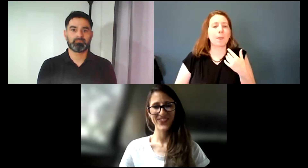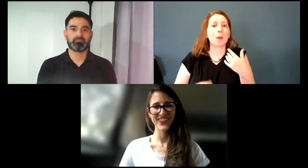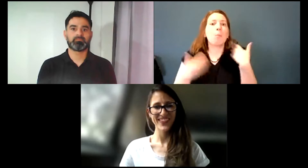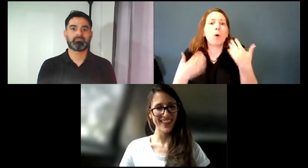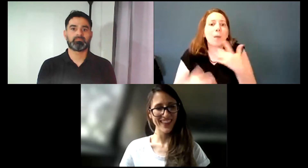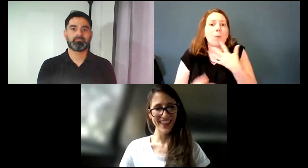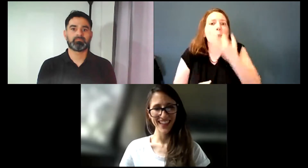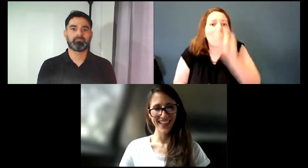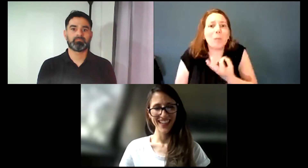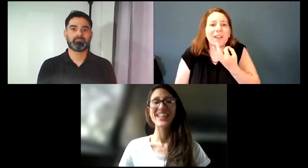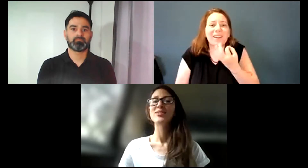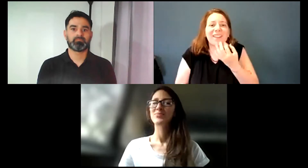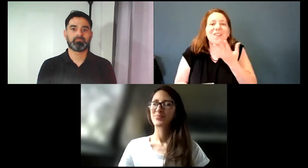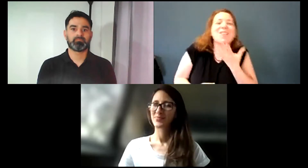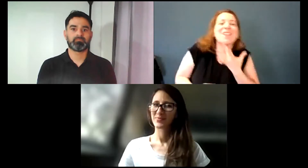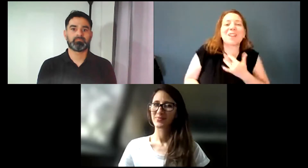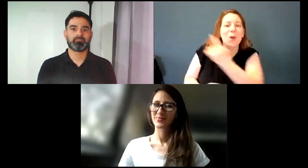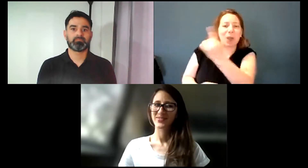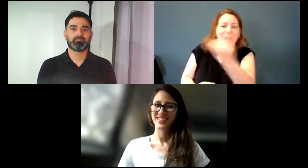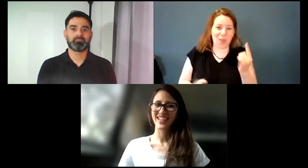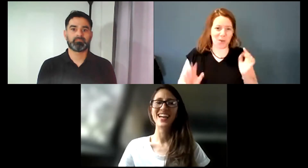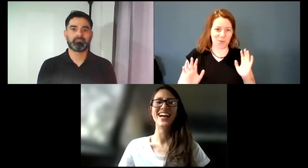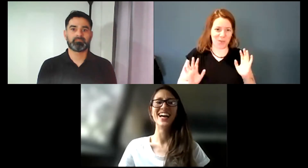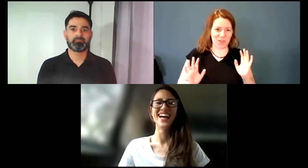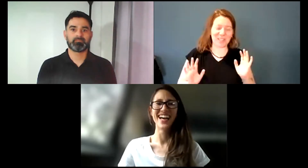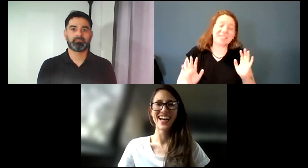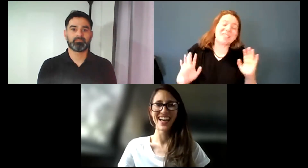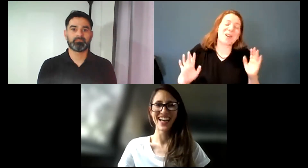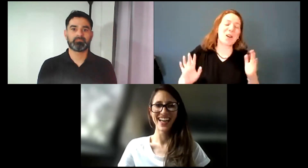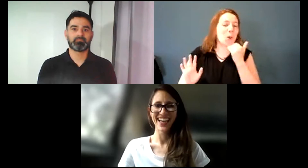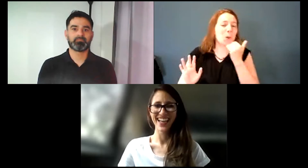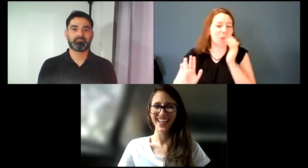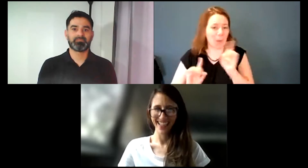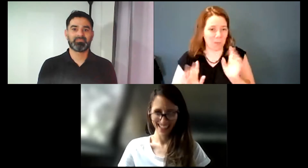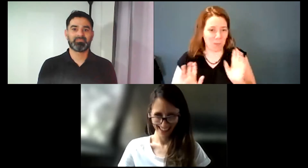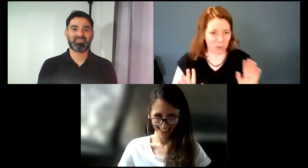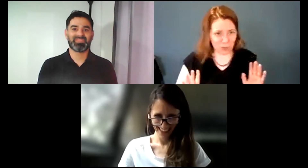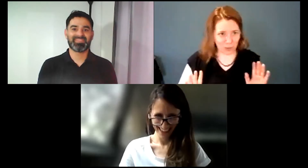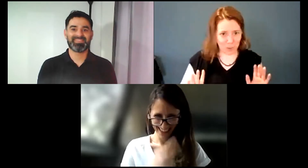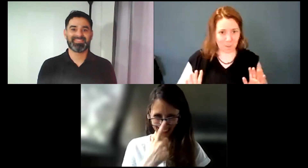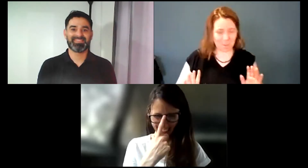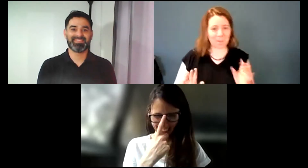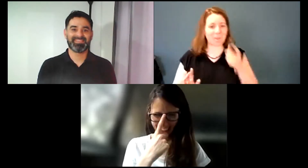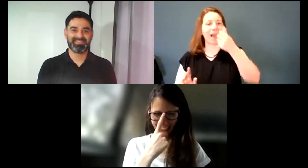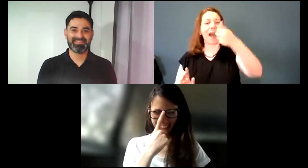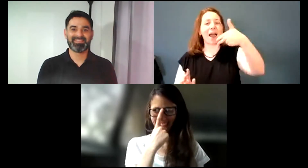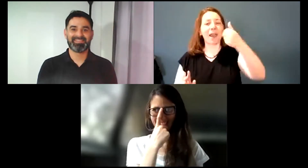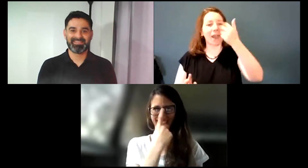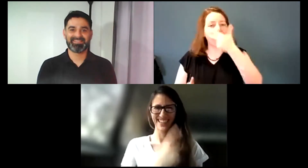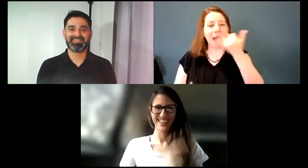la tarea de un nivel 3. Los pongo en camisa de 11 varas a Javier y a Pilu.